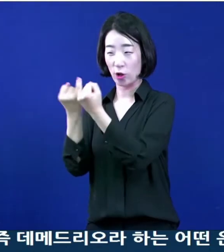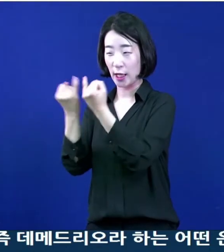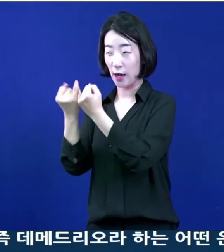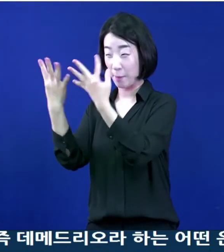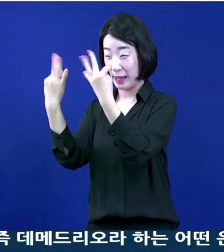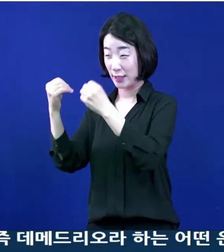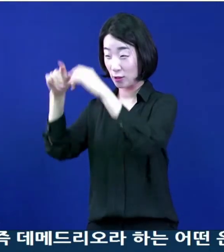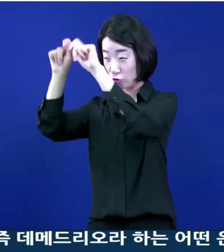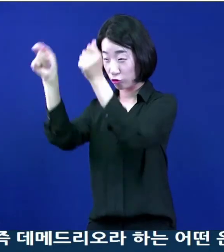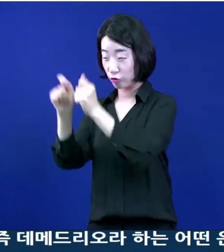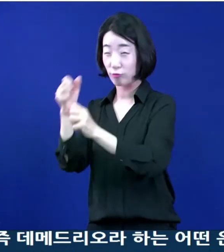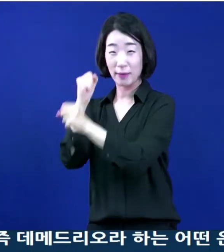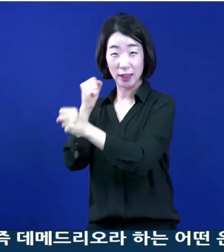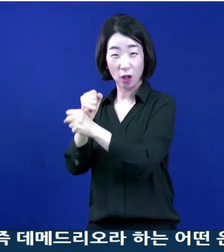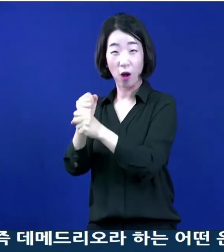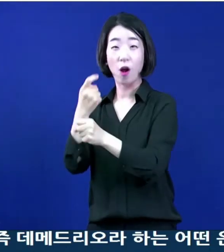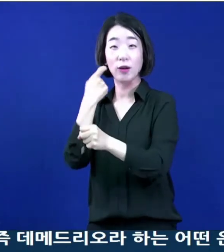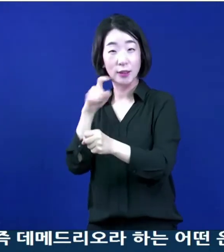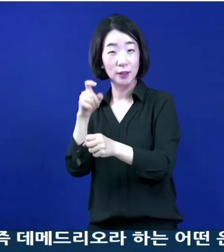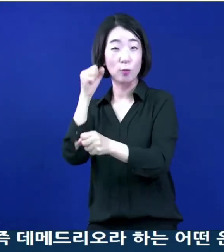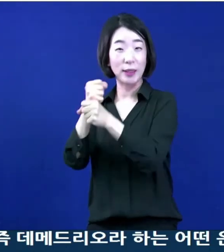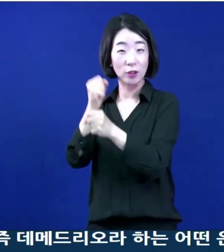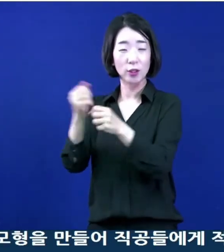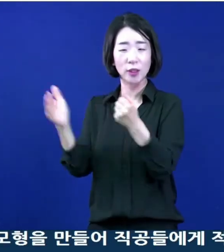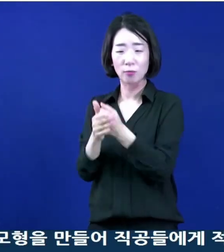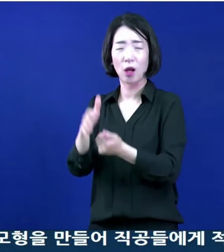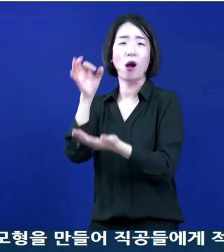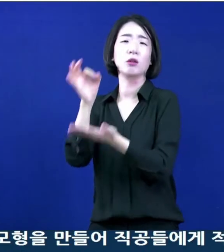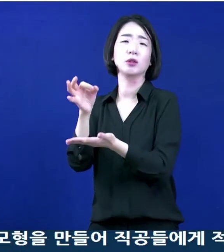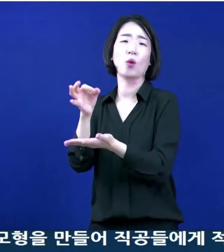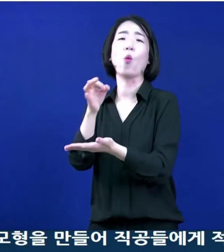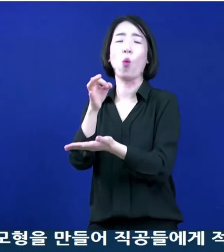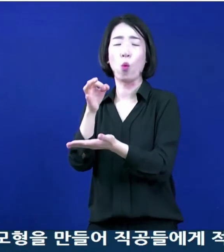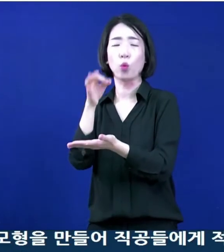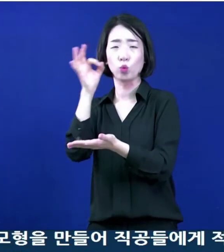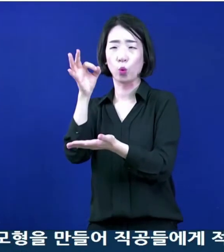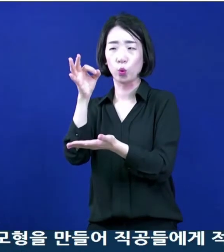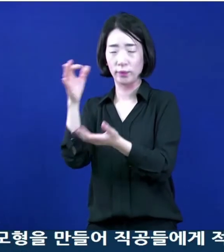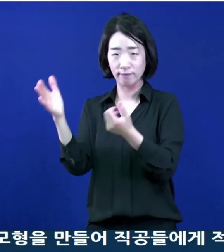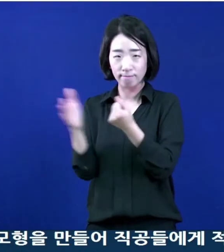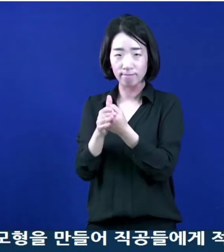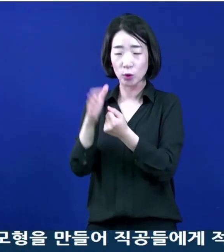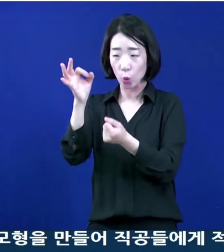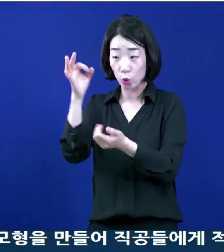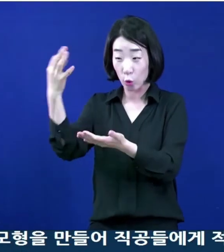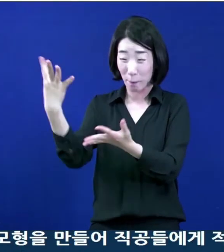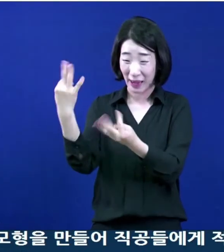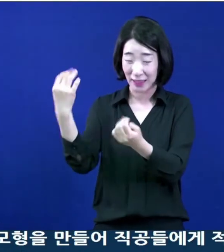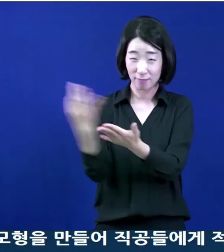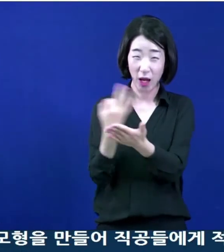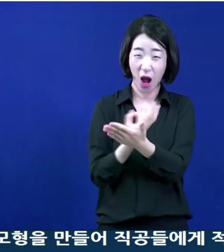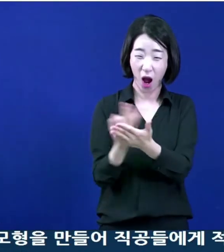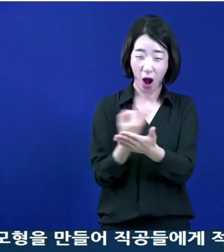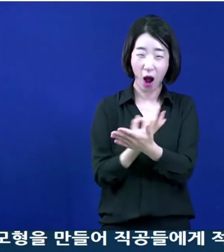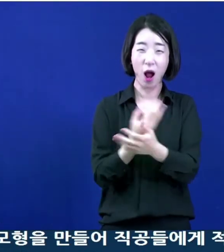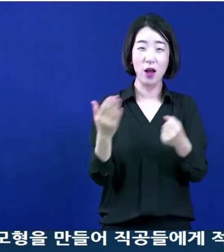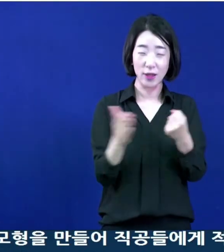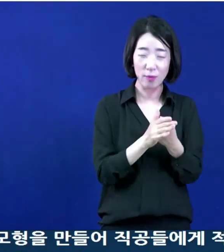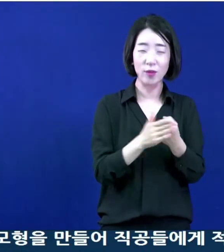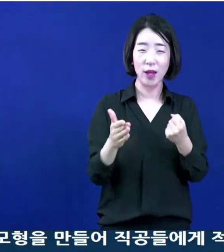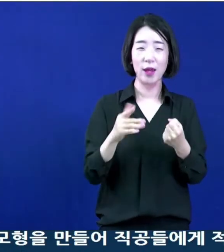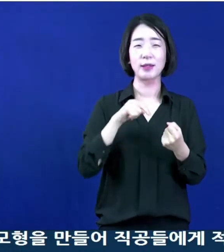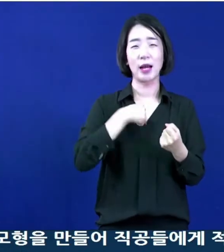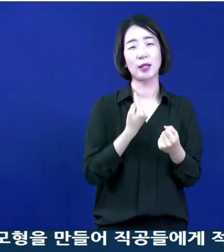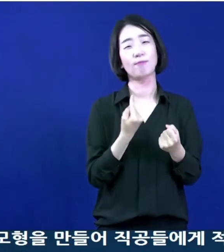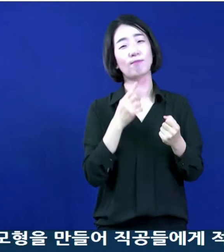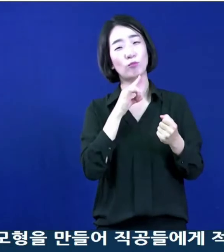돈을 많이 버는 겁니다. 은으로 만들었으니까 가치가 꽤 나가는 거죠. 돈을 많이 벌었고, 이런 사람들이 늘 그렇듯이 자기네뿐만